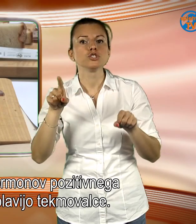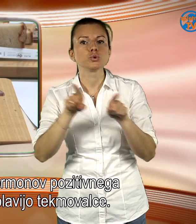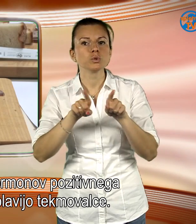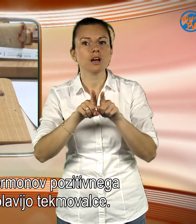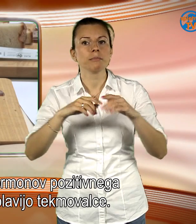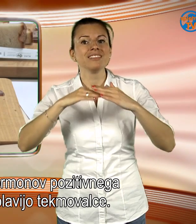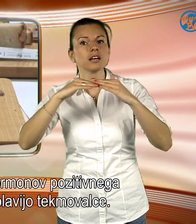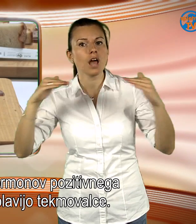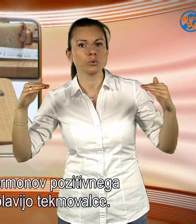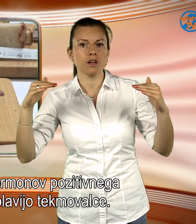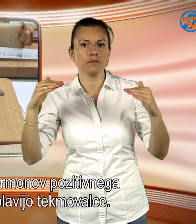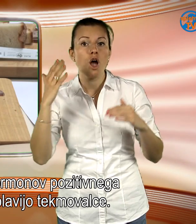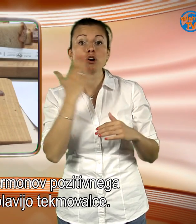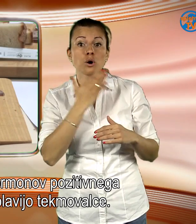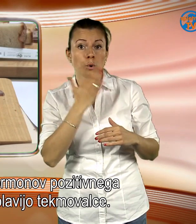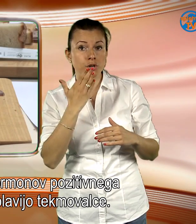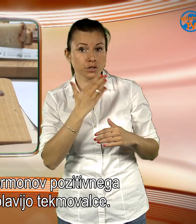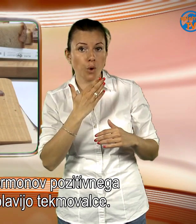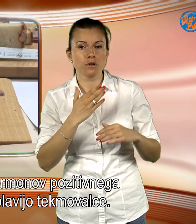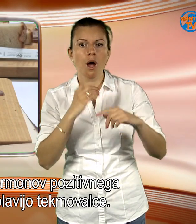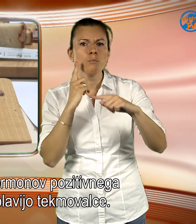ki preplavijo tekmovalce.